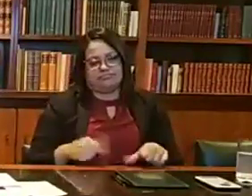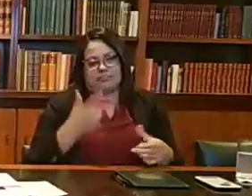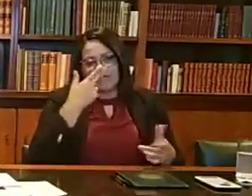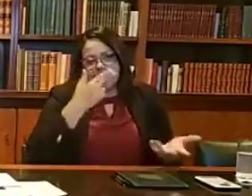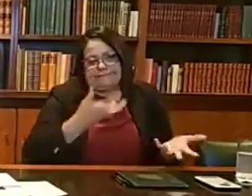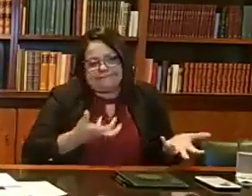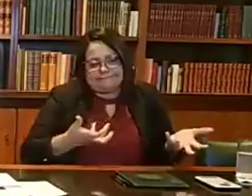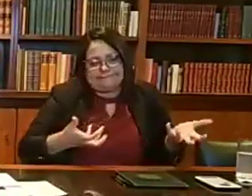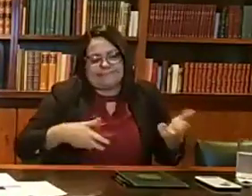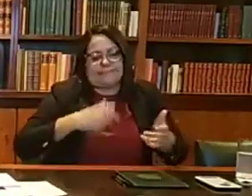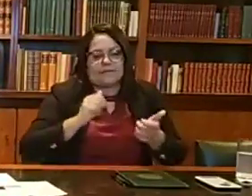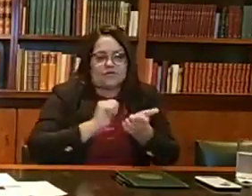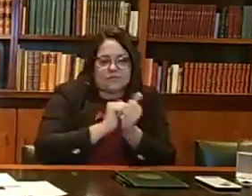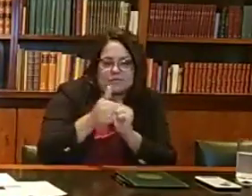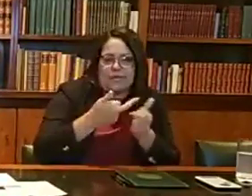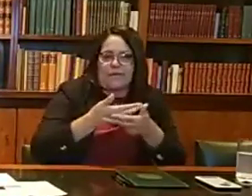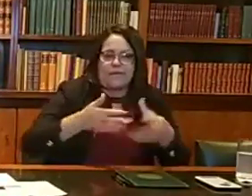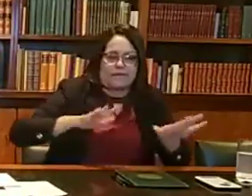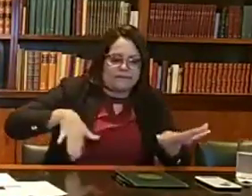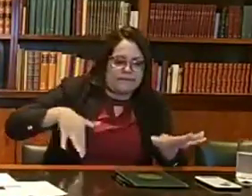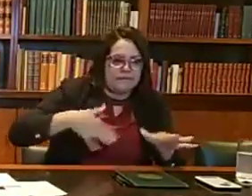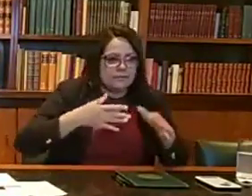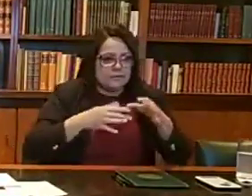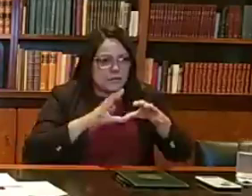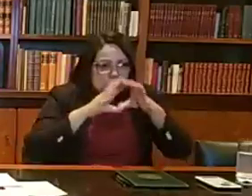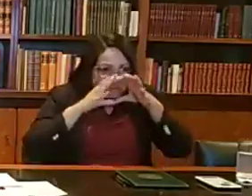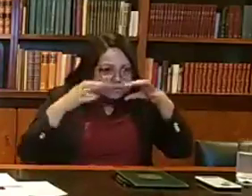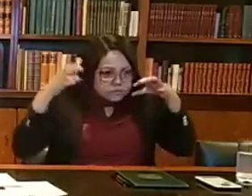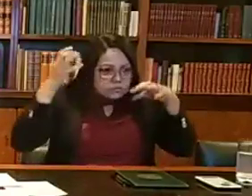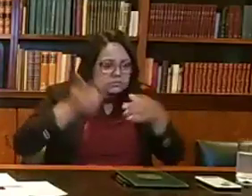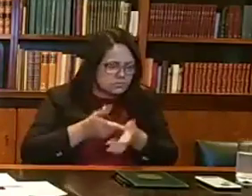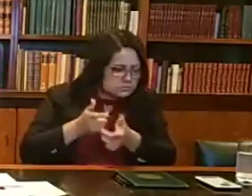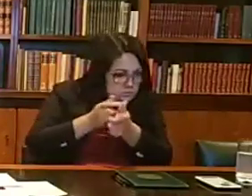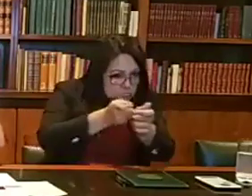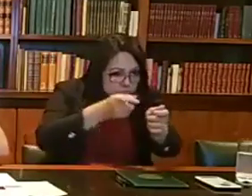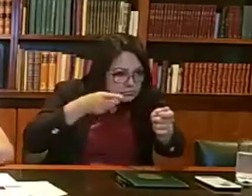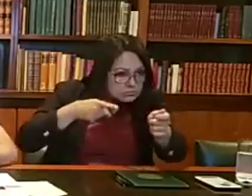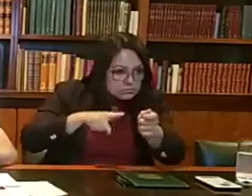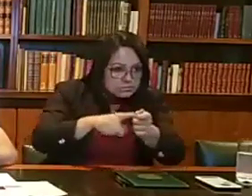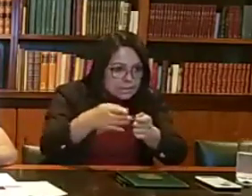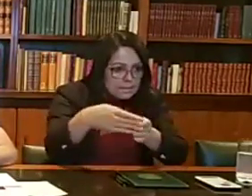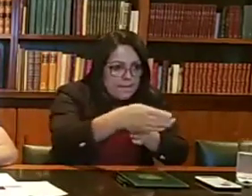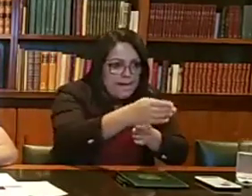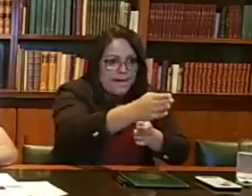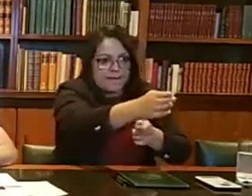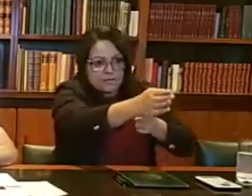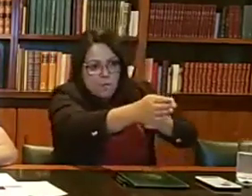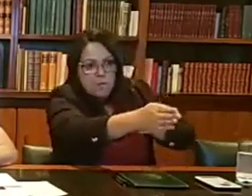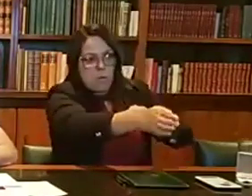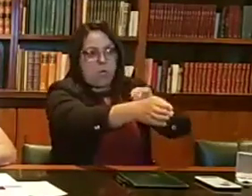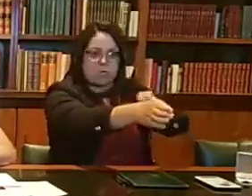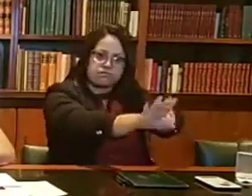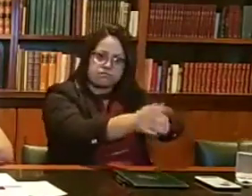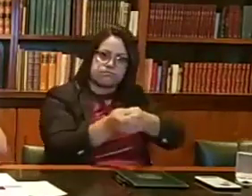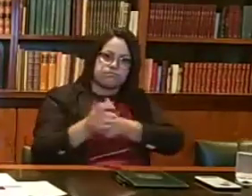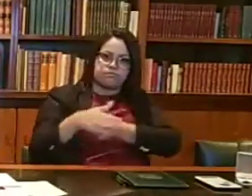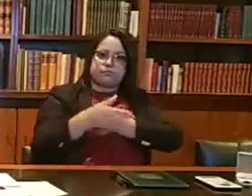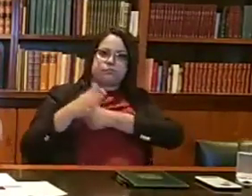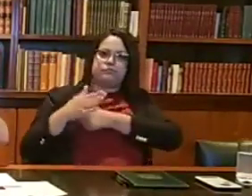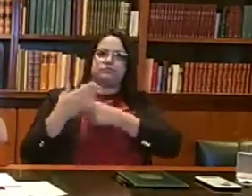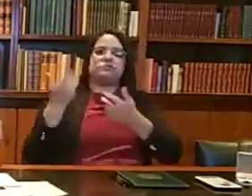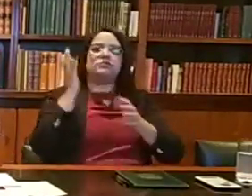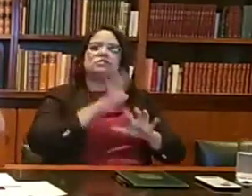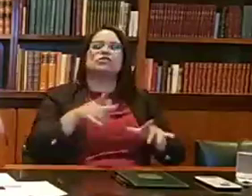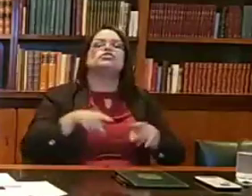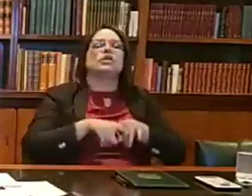me dedicar a esportes náuticos, né? Caça marina especial. Mergulhei muito na Baía de Angra. Tá? E